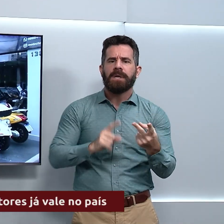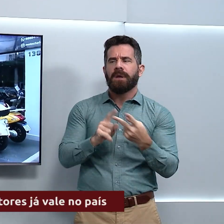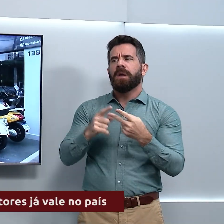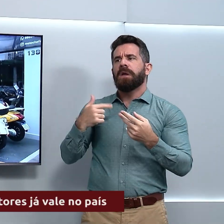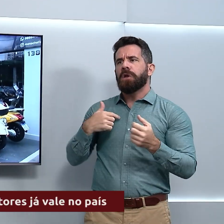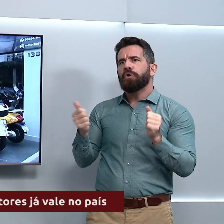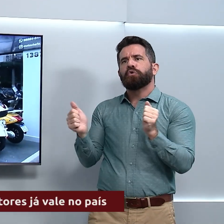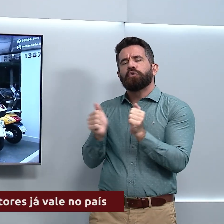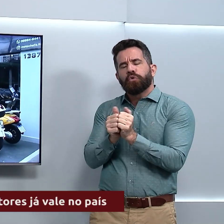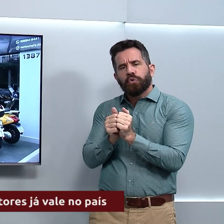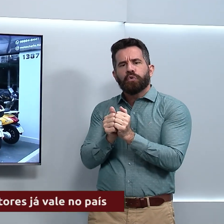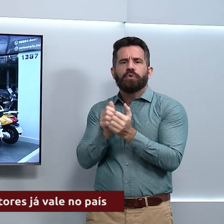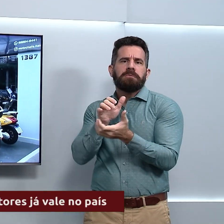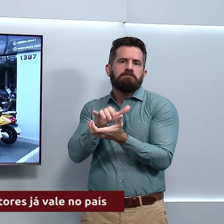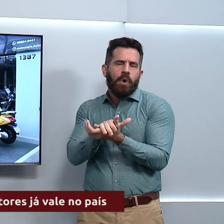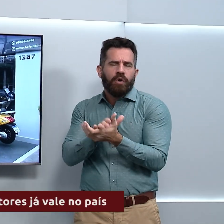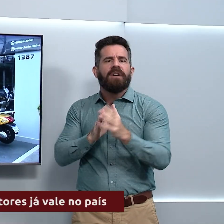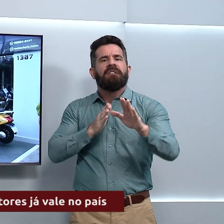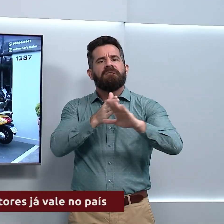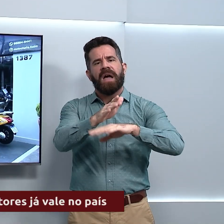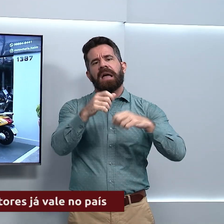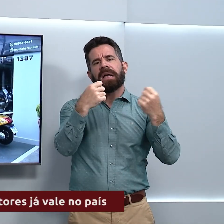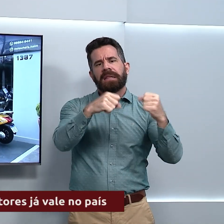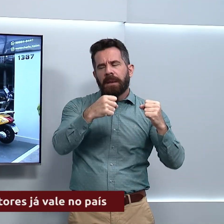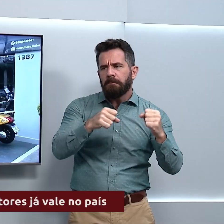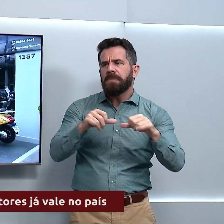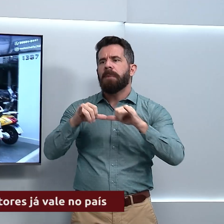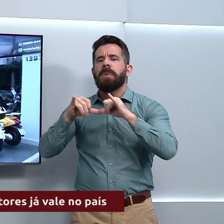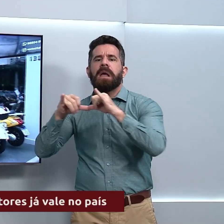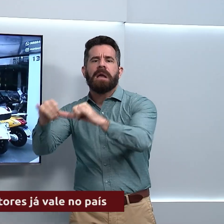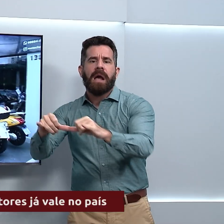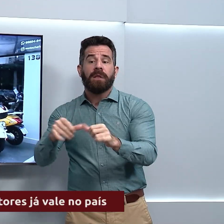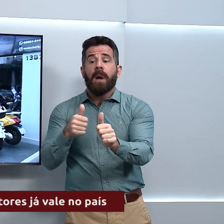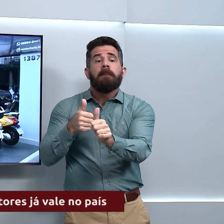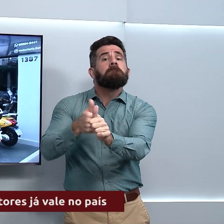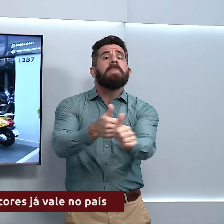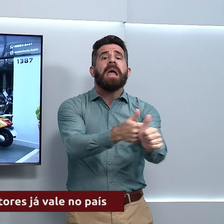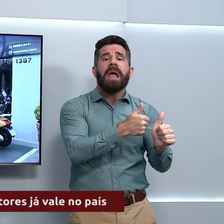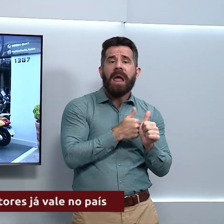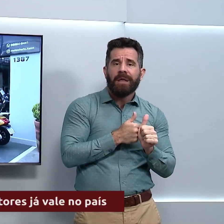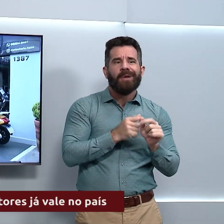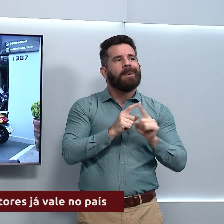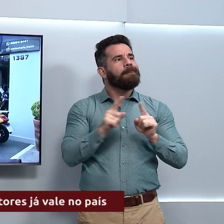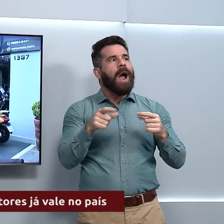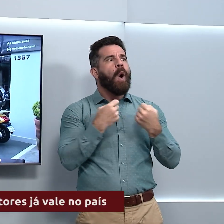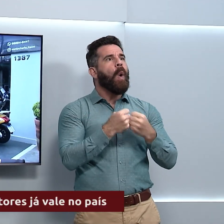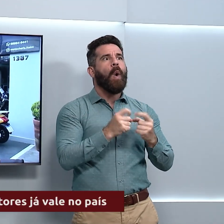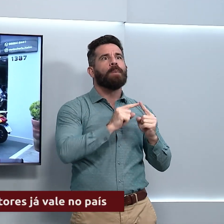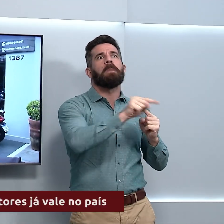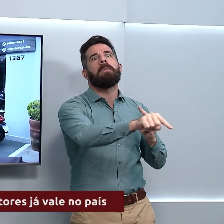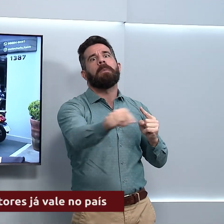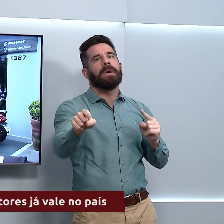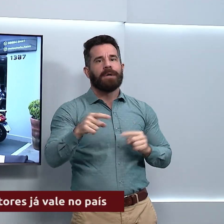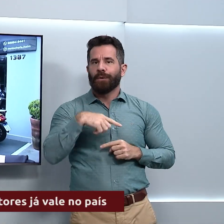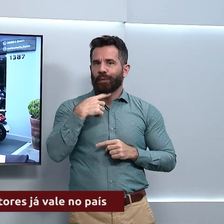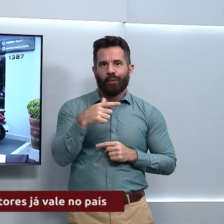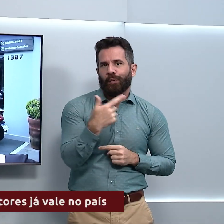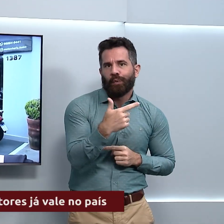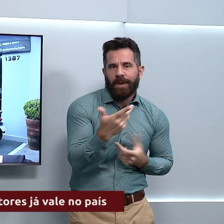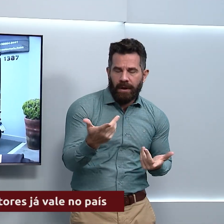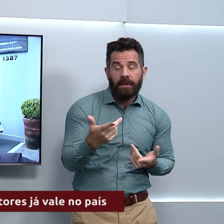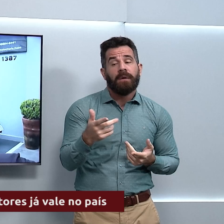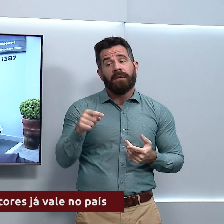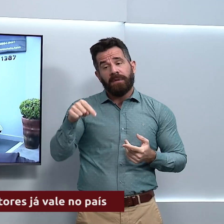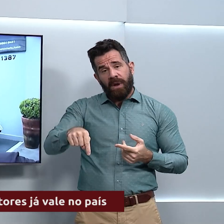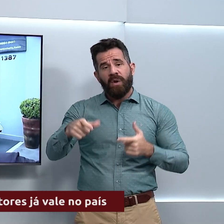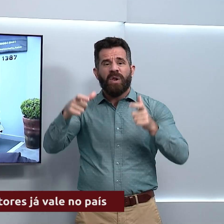academia também, ou ir no mercado, que é tudo perto, né? Tudo perto, mas não tem ônibus assim, né? Tudo como é condomínio,